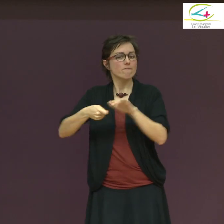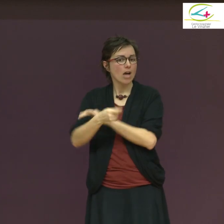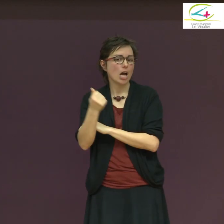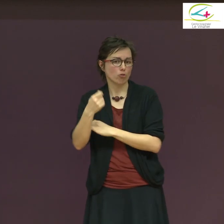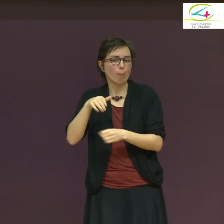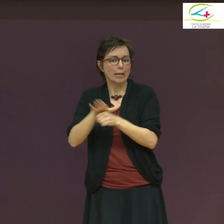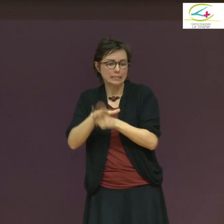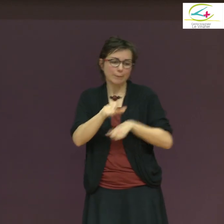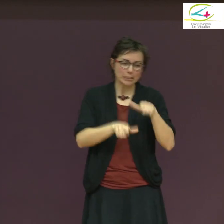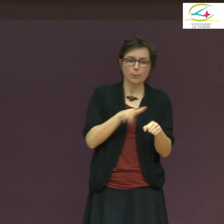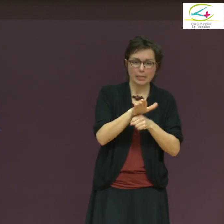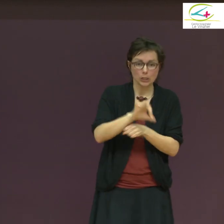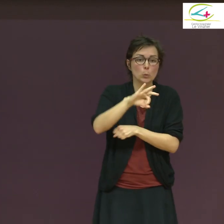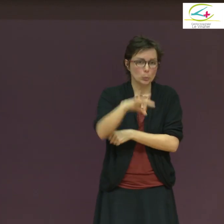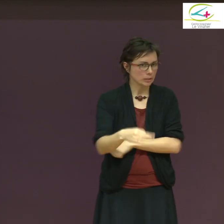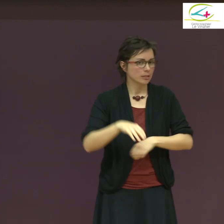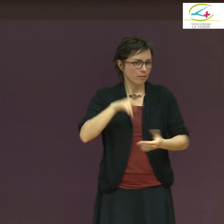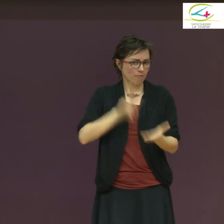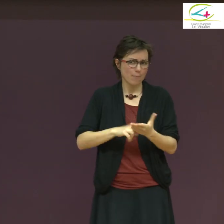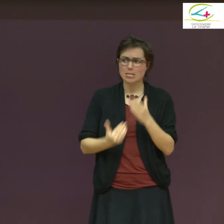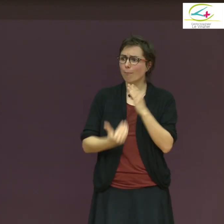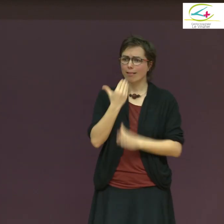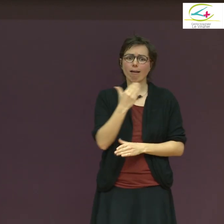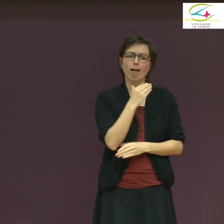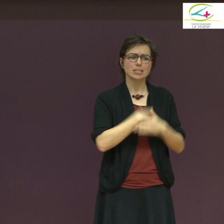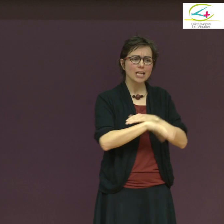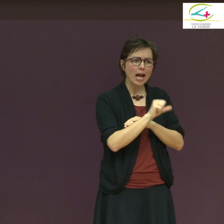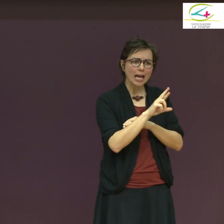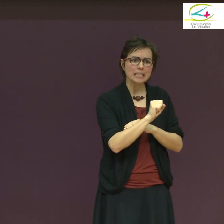des manques de moyens. On en discutait encore ce matin à l'Agence régionale de santé.